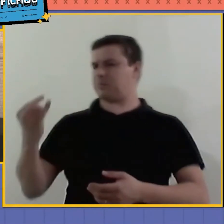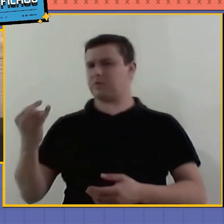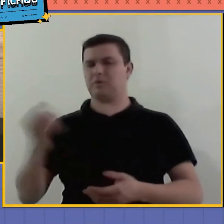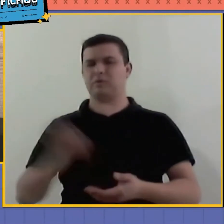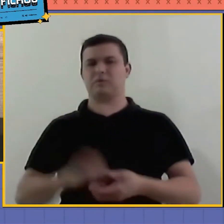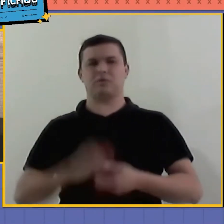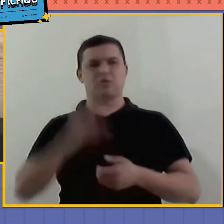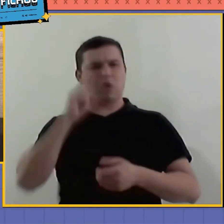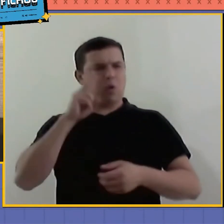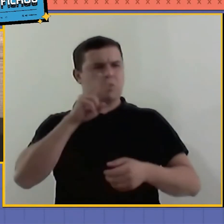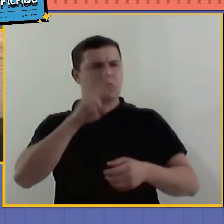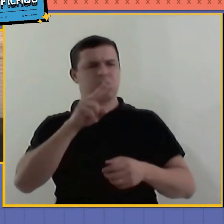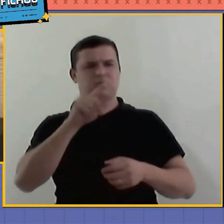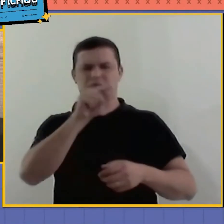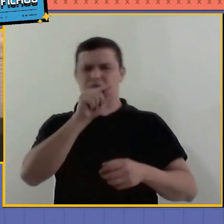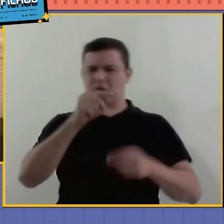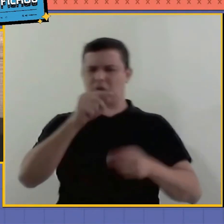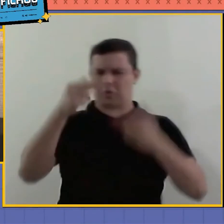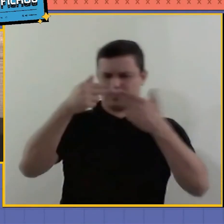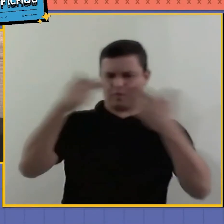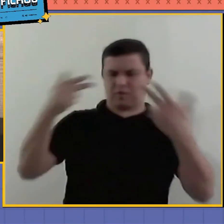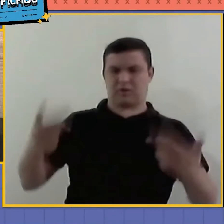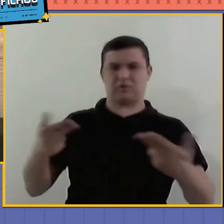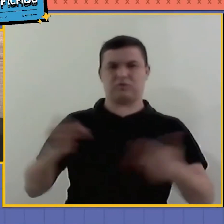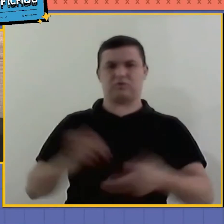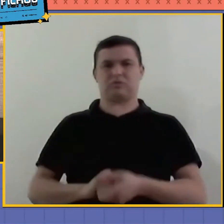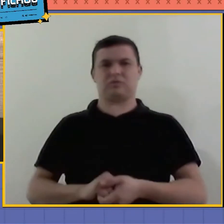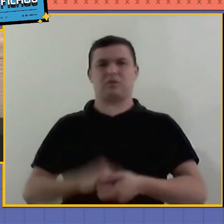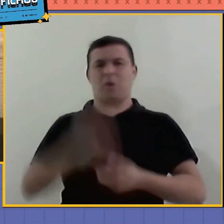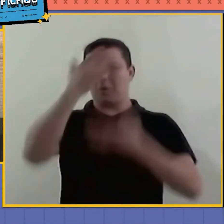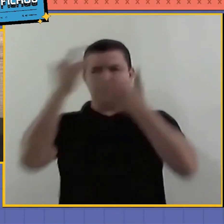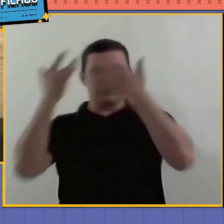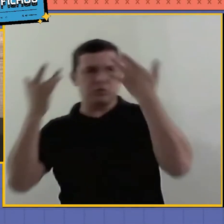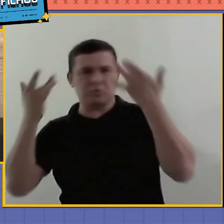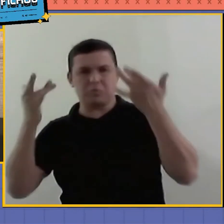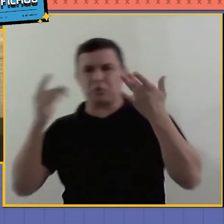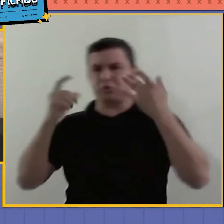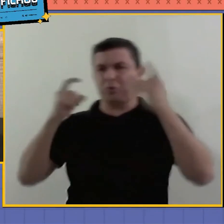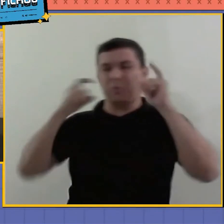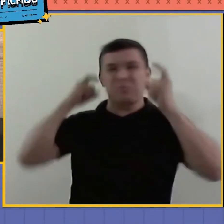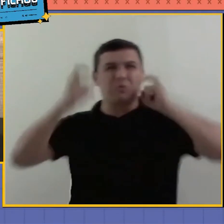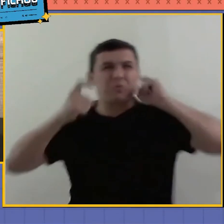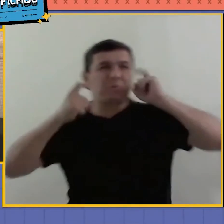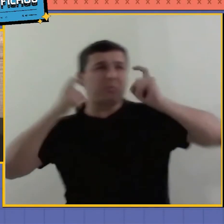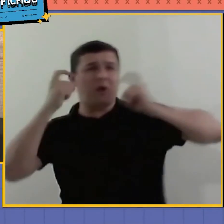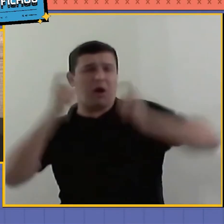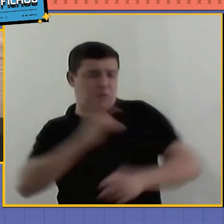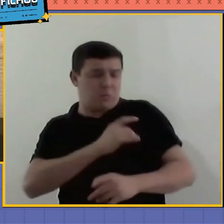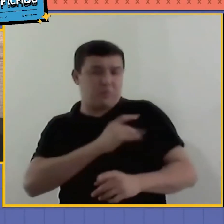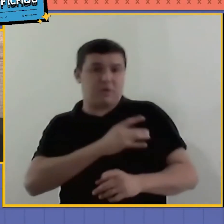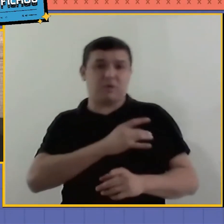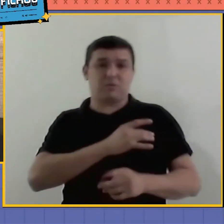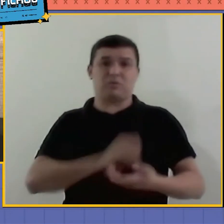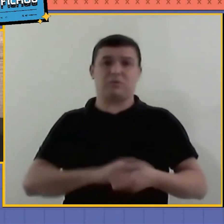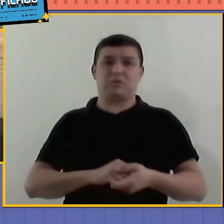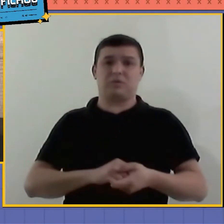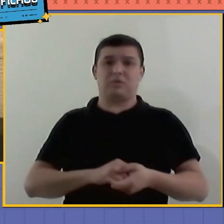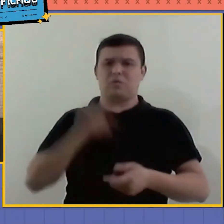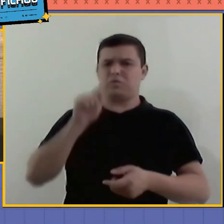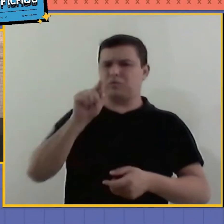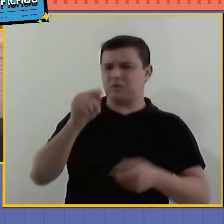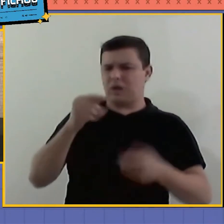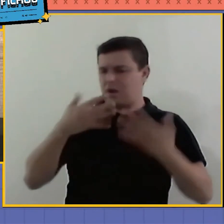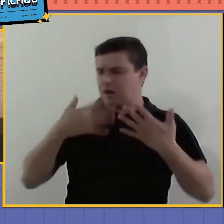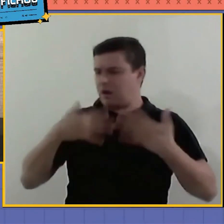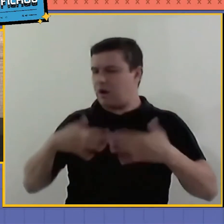diferente porque quando todo mundo tá desesperado você ainda tá calmo eu falo para eles não é que eu sou bom é porque Nessas horas